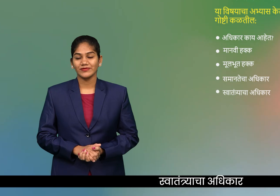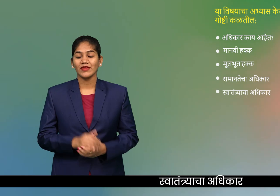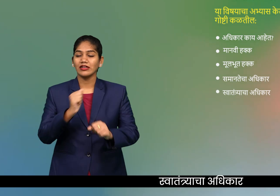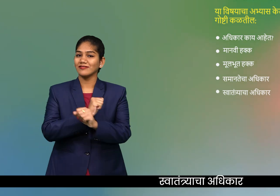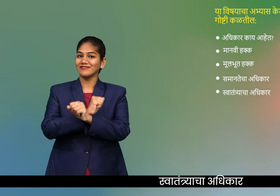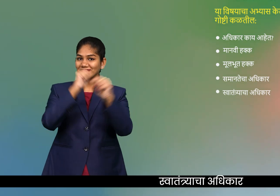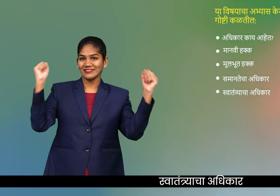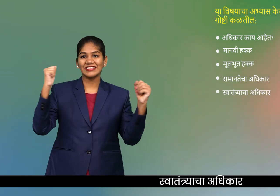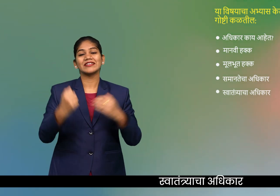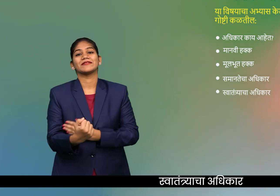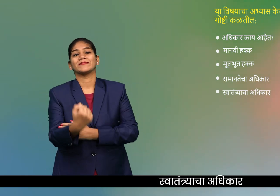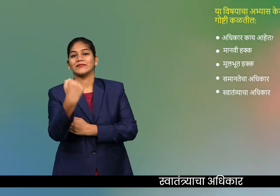स्वातंत्र्याचा अधिकार,